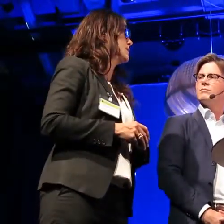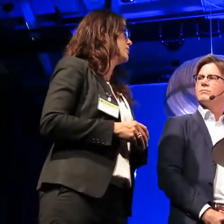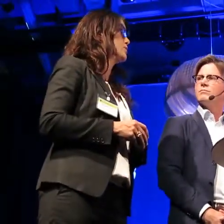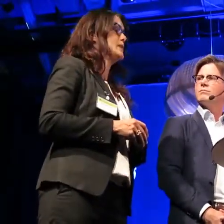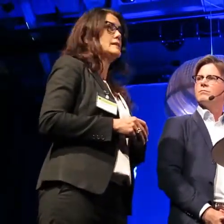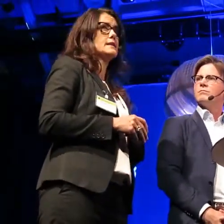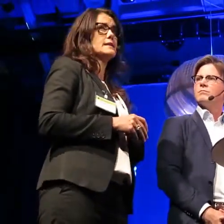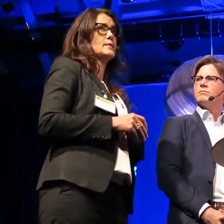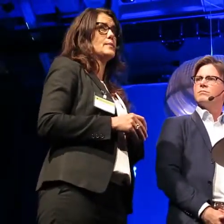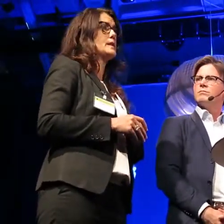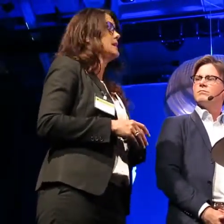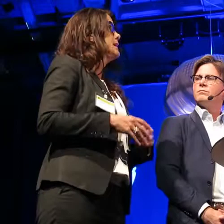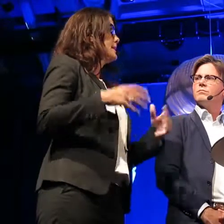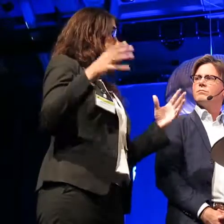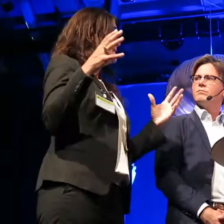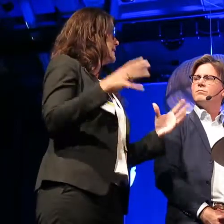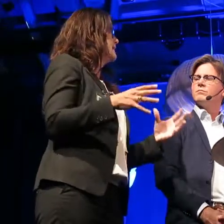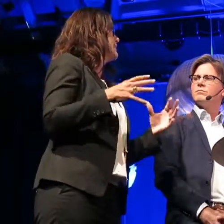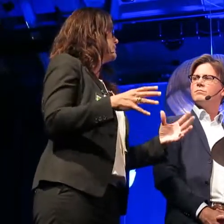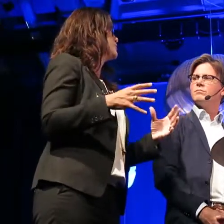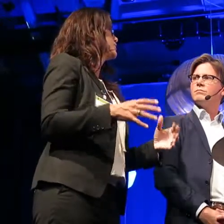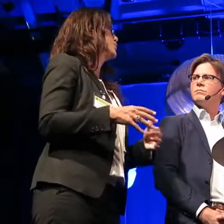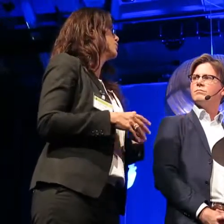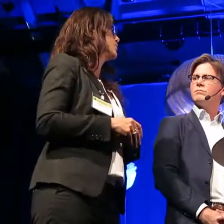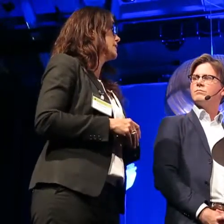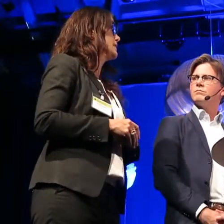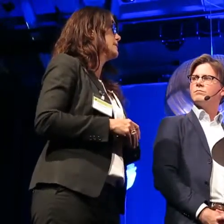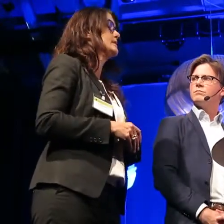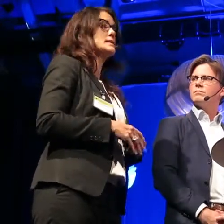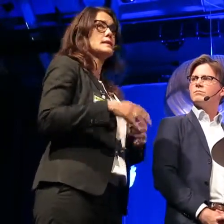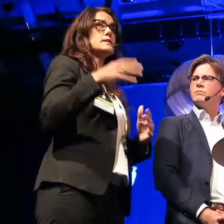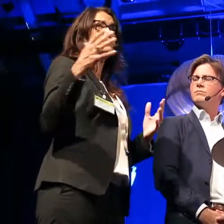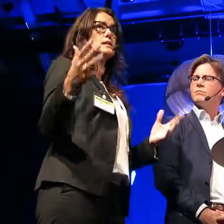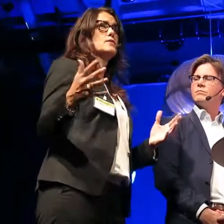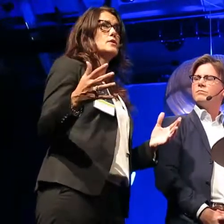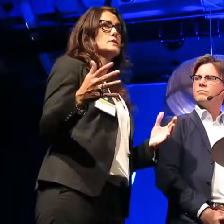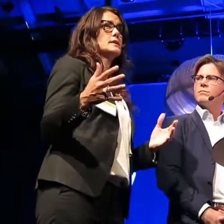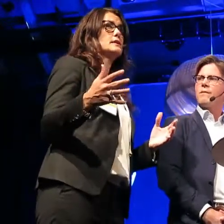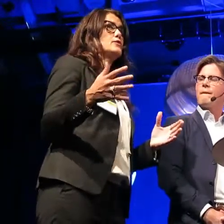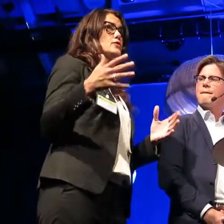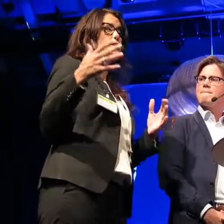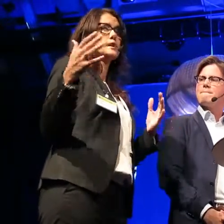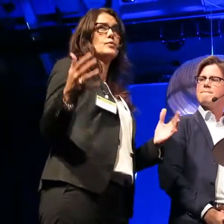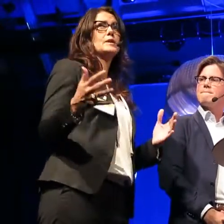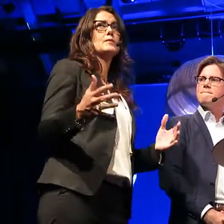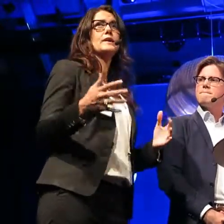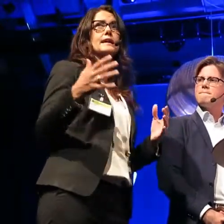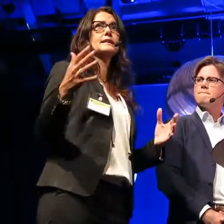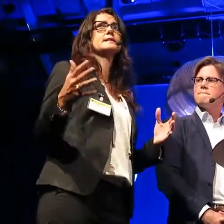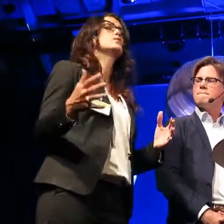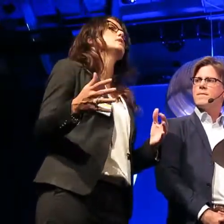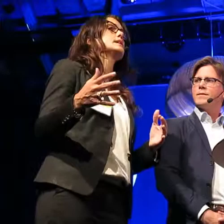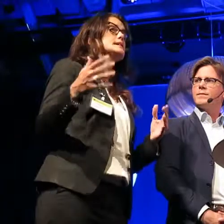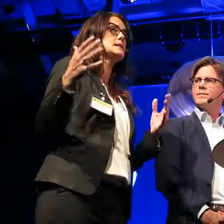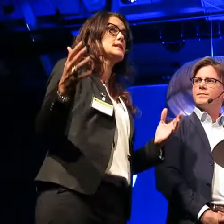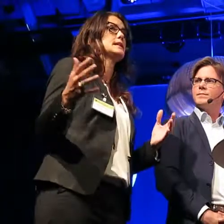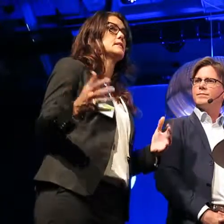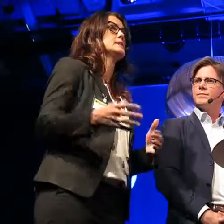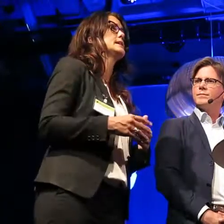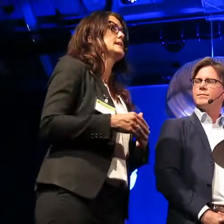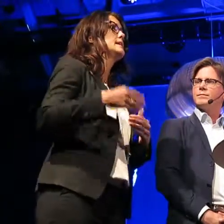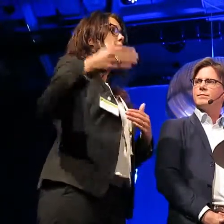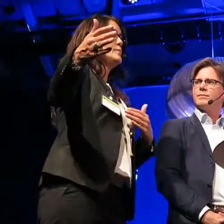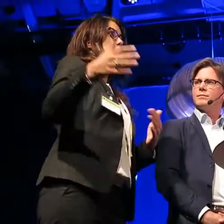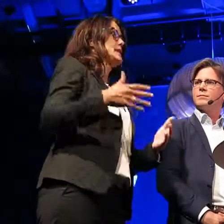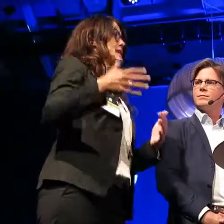kommer ett system med kvotplikt till exempel när det gäller just fordonen. Sen så ser vi också att det är fortfarande ett problem om alla ska åka i sina